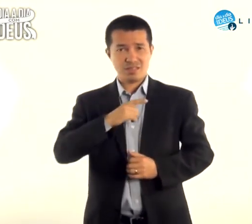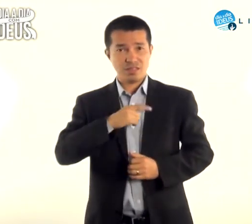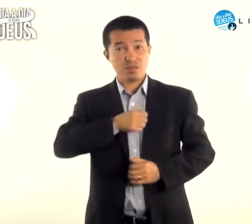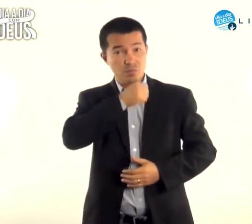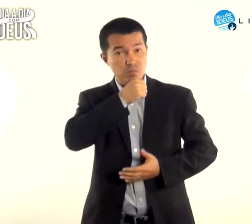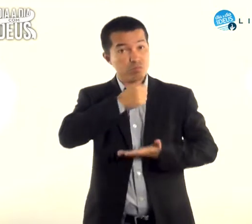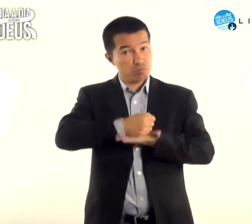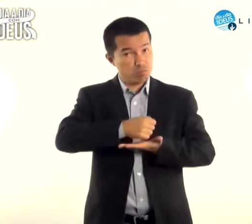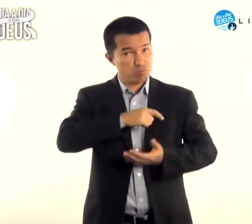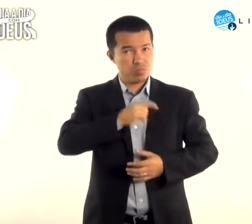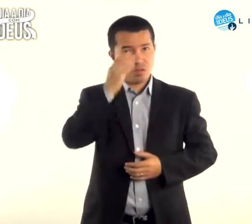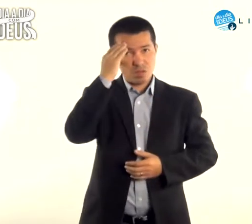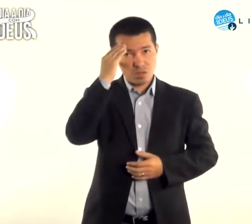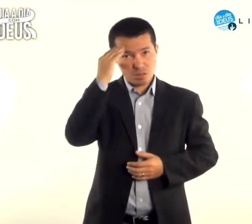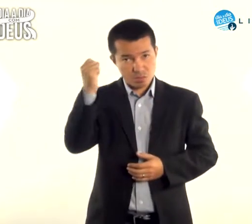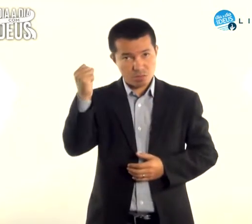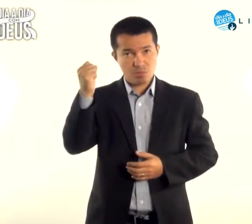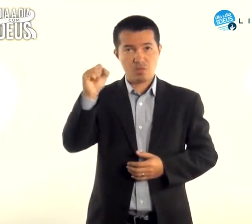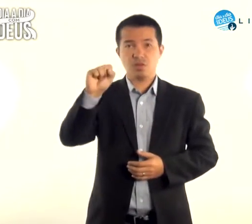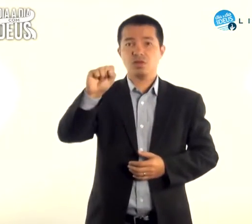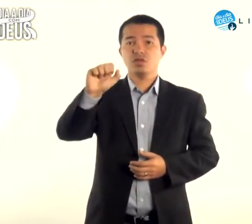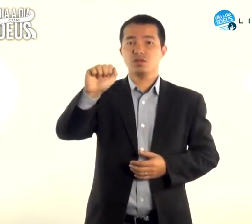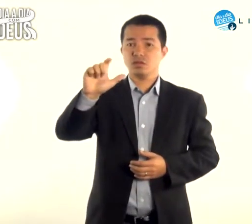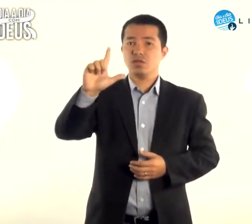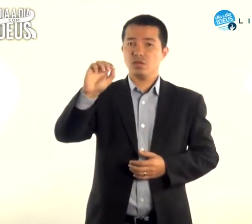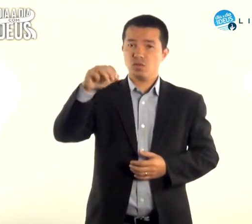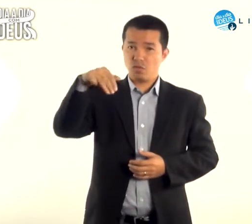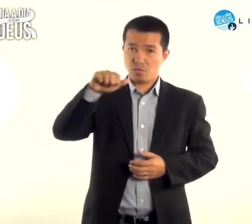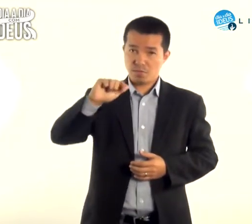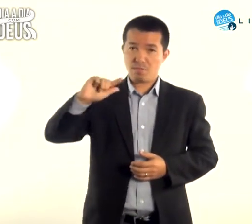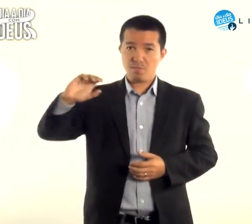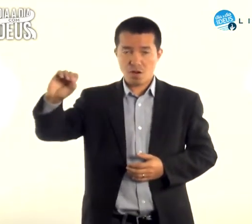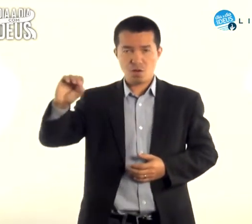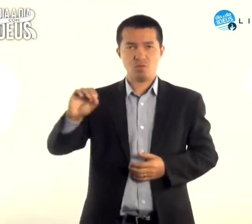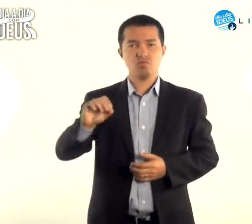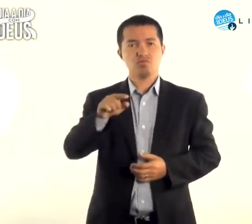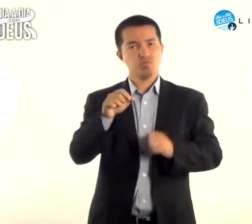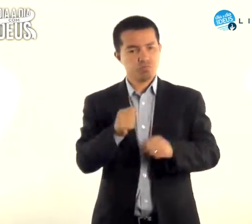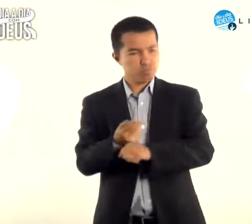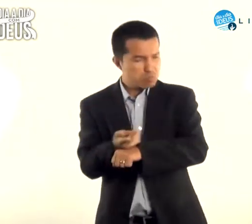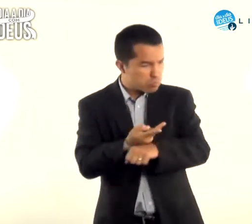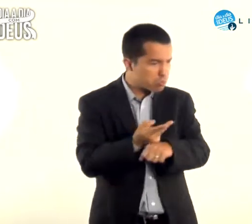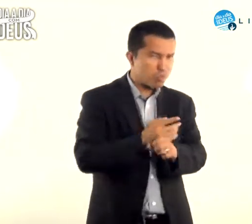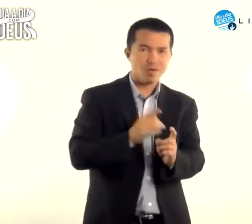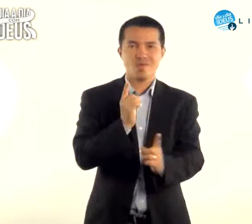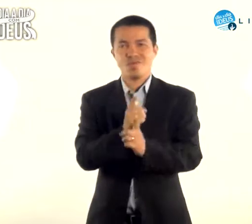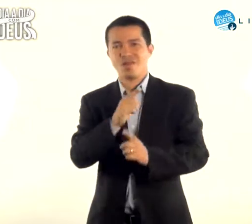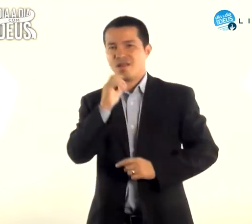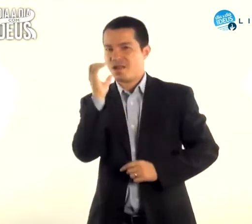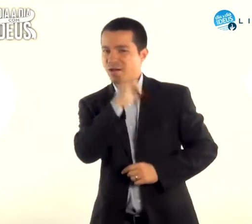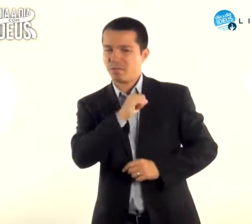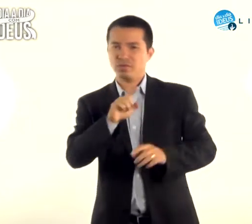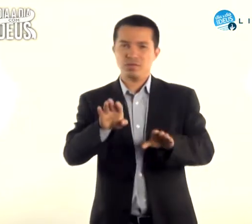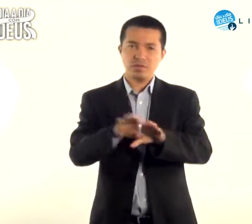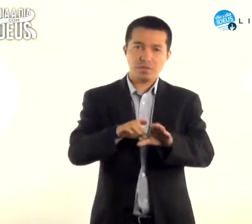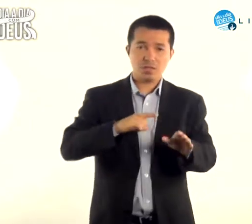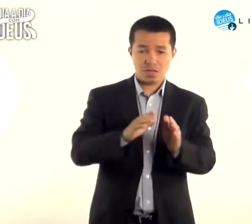Salomão. Então, está lá nos livros poéticos, você pode achar aí no Antigo Testamento, tá